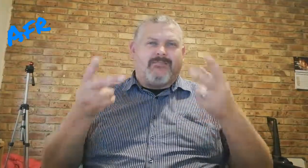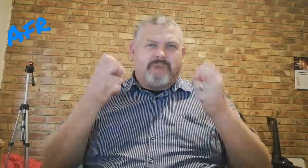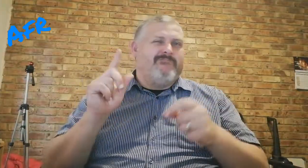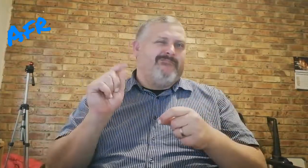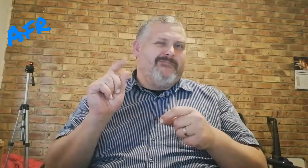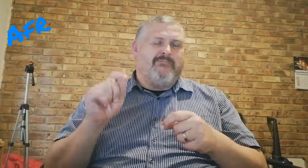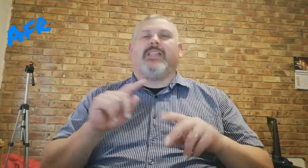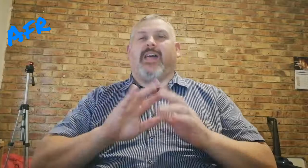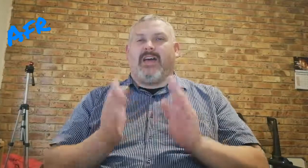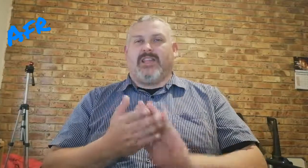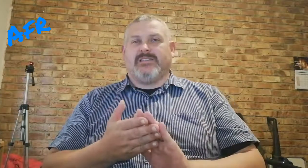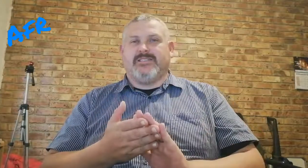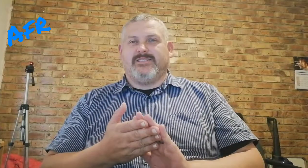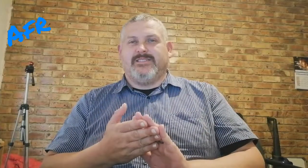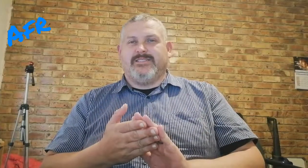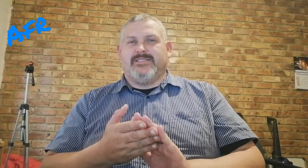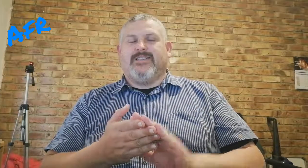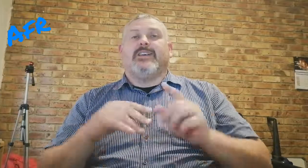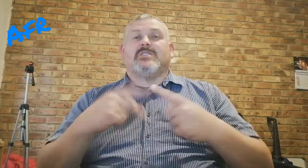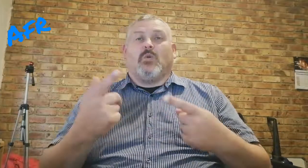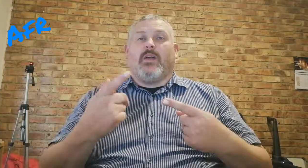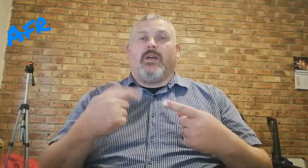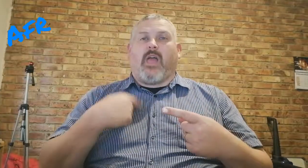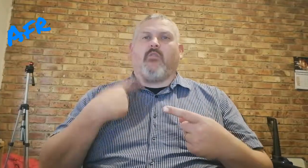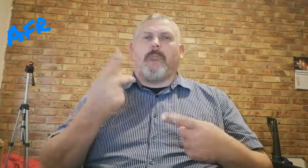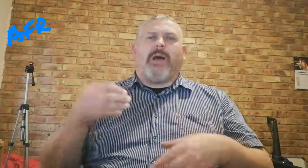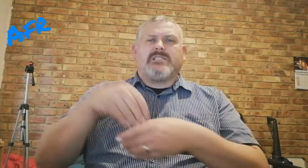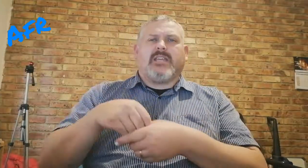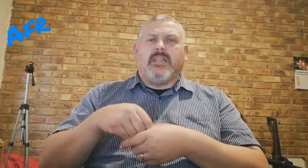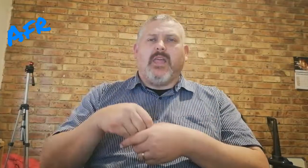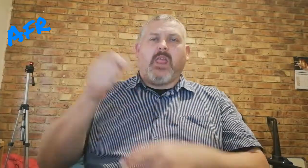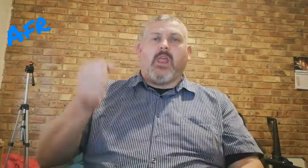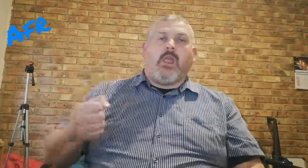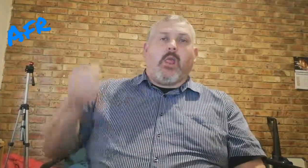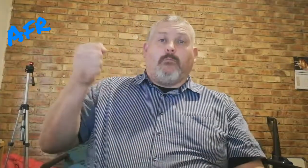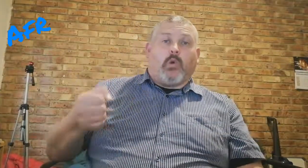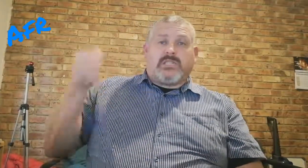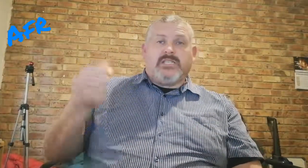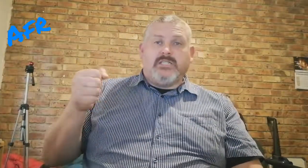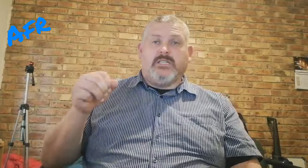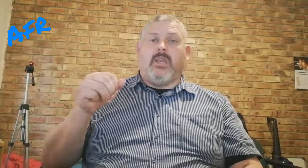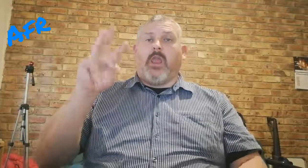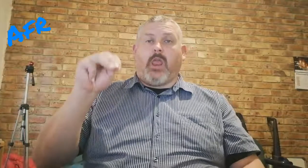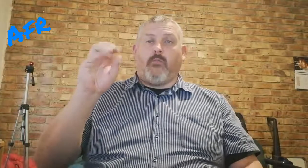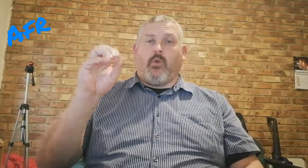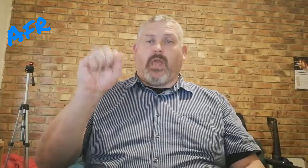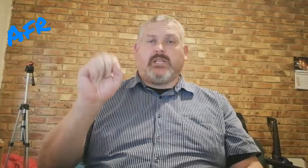bykie alle. So ek wil ook bysit, Moses, waar